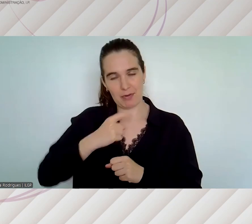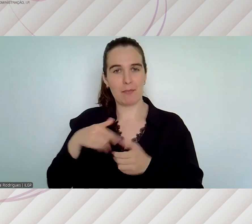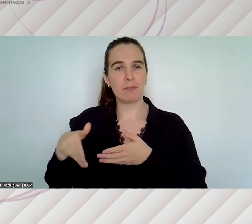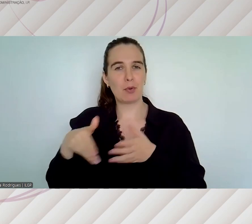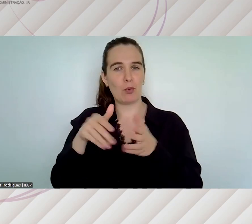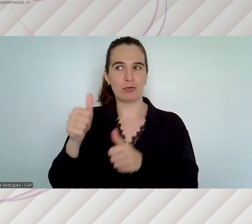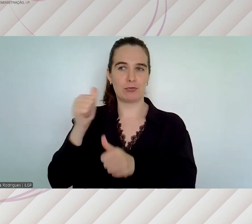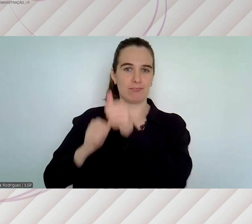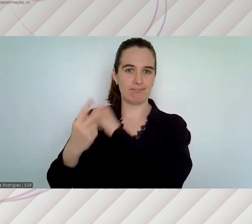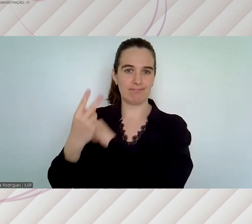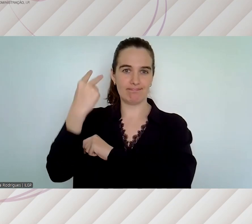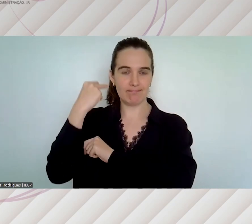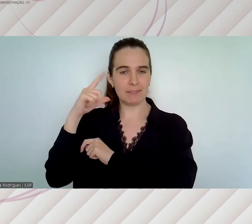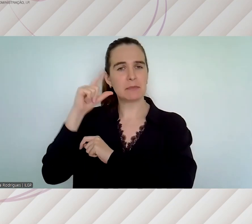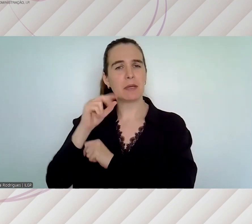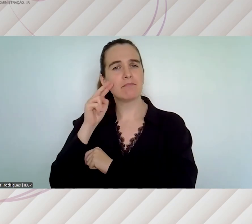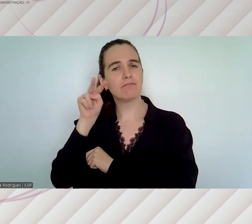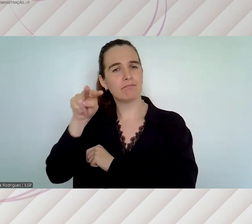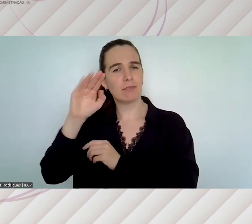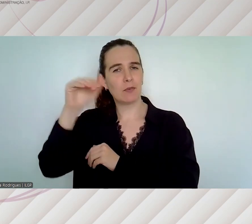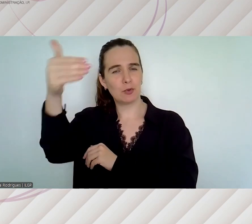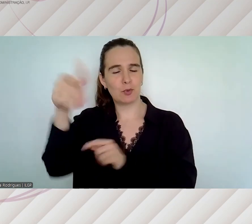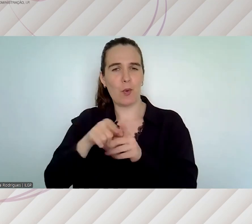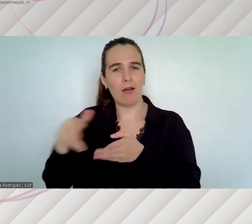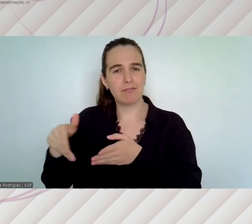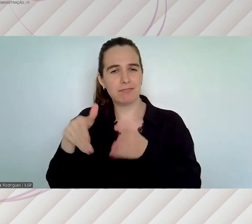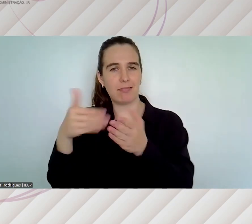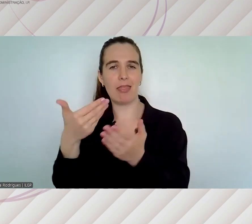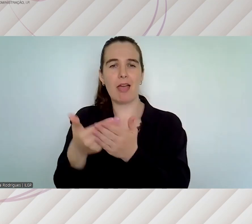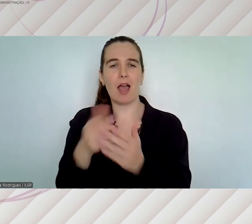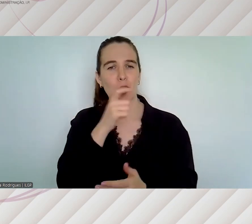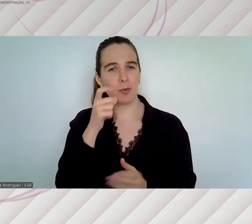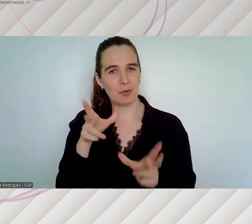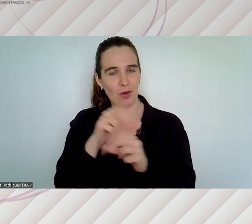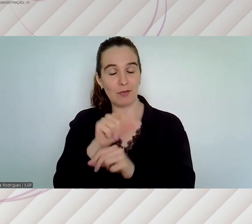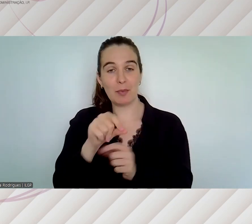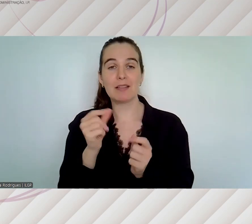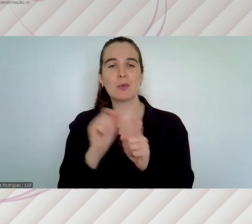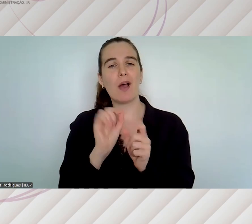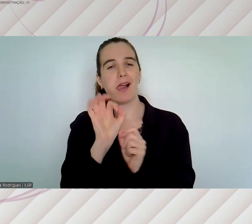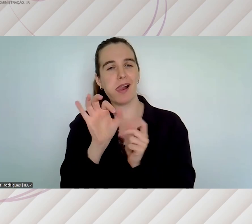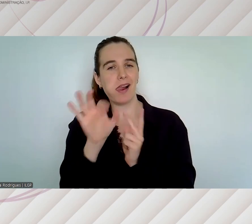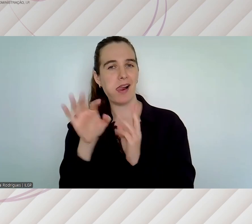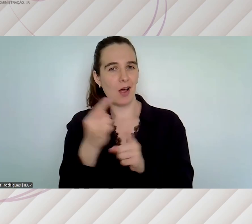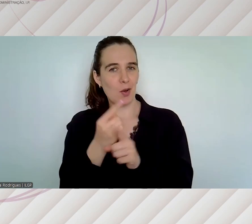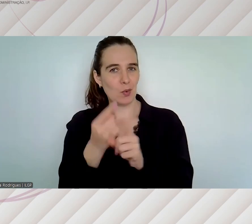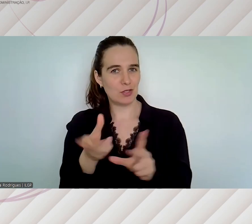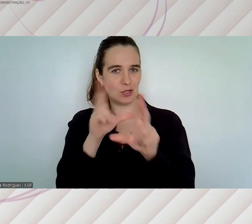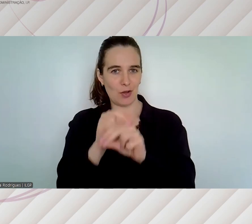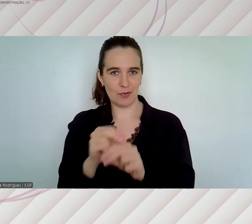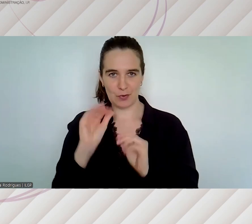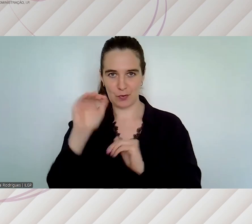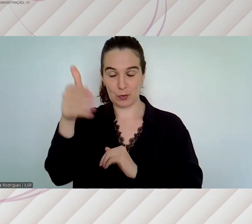em frente, a reafirmar compromissos e a lançar novas sementes de futuro. É exatamente isso que fazemos hoje